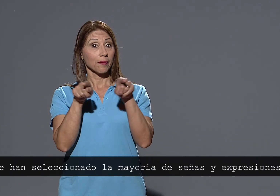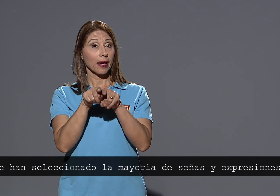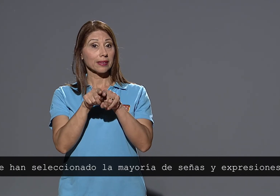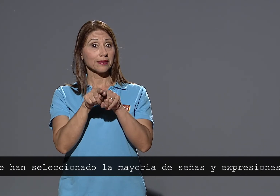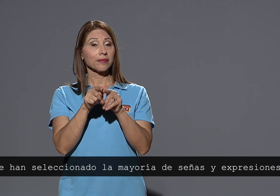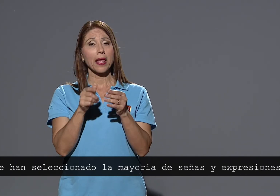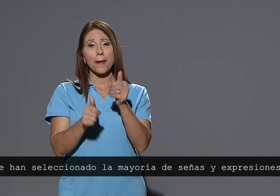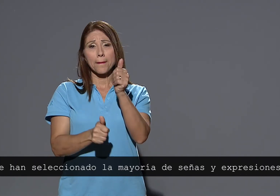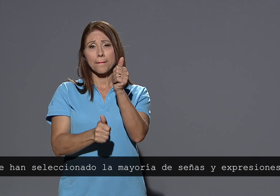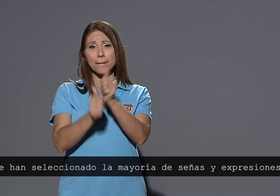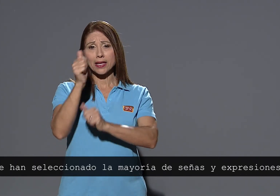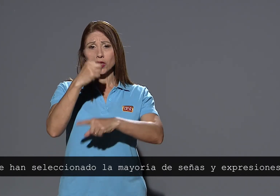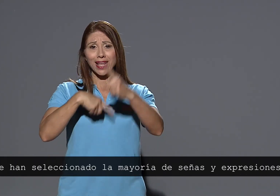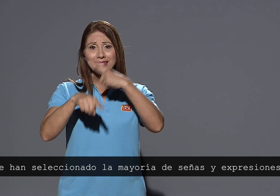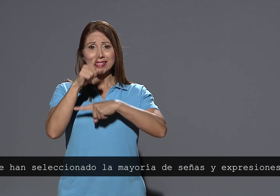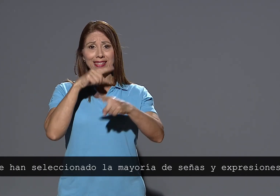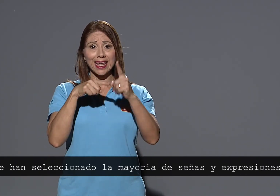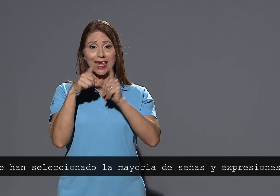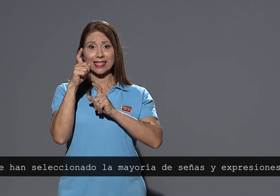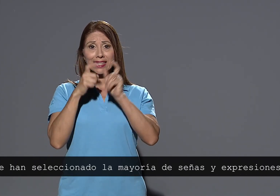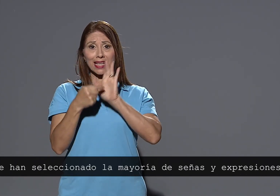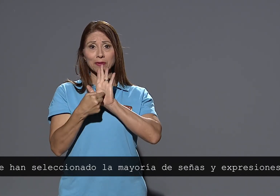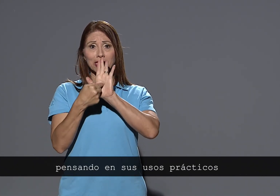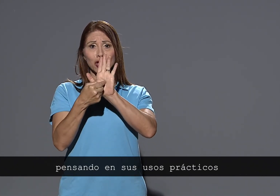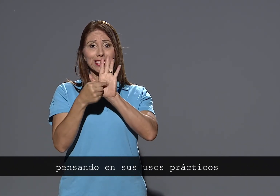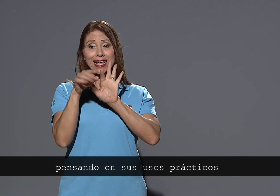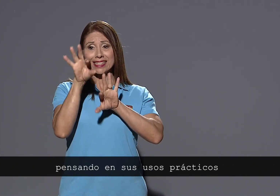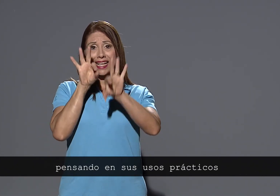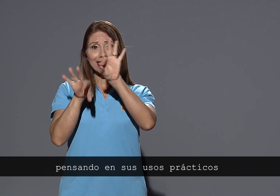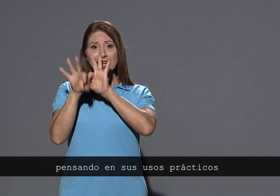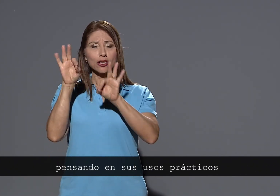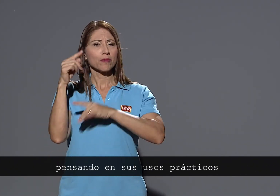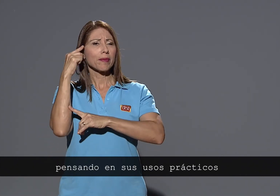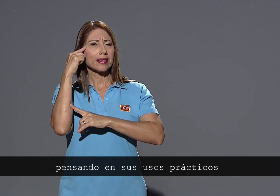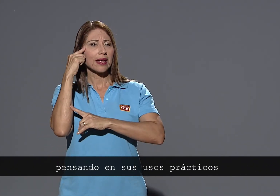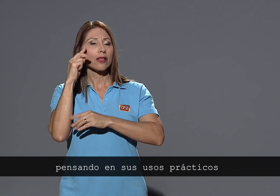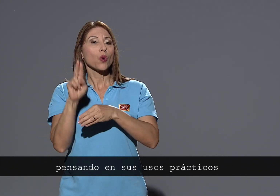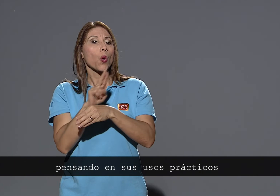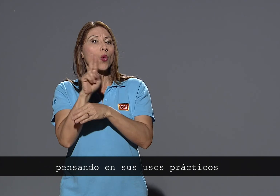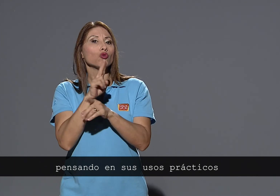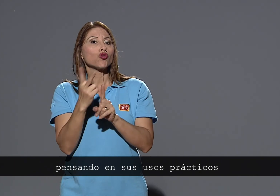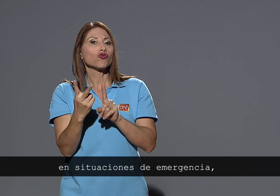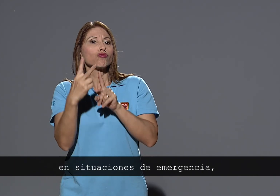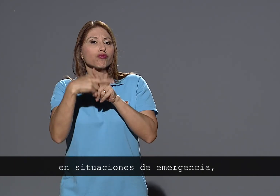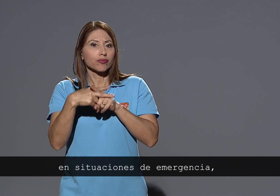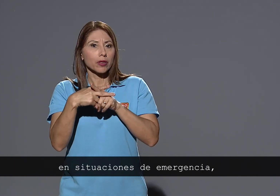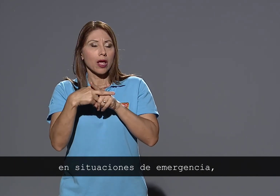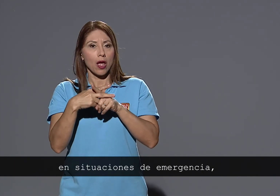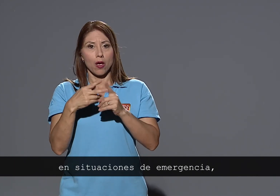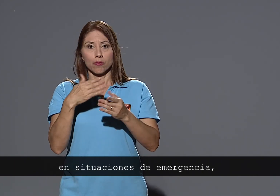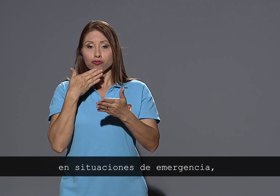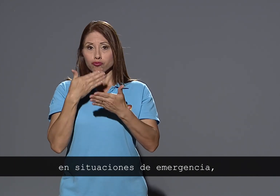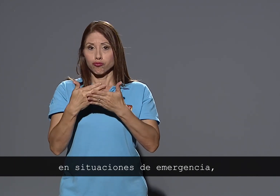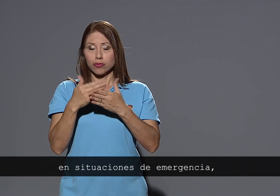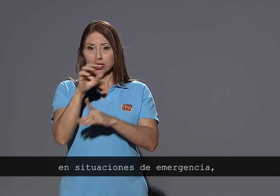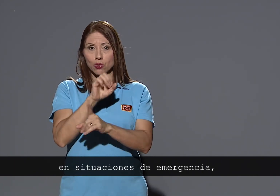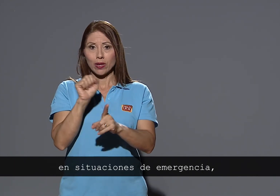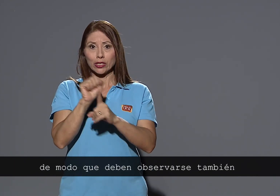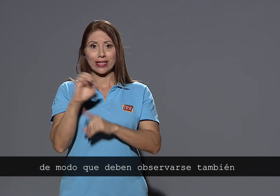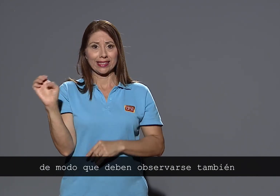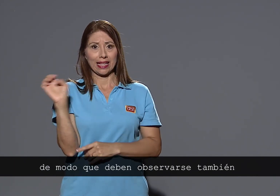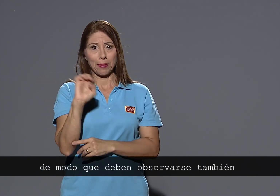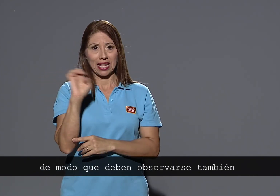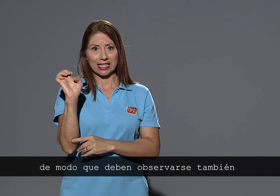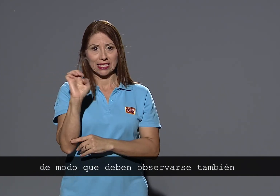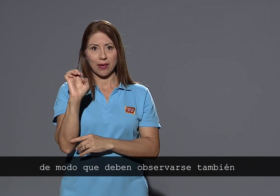Además, se han seleccionado la mayoría de señas y expresiones pensando en sus usos prácticos en situaciones de emergencia,